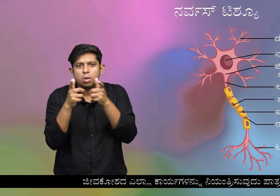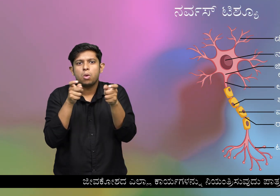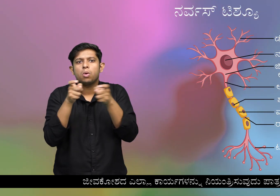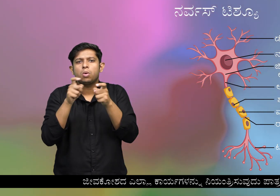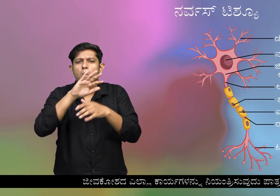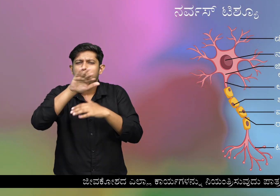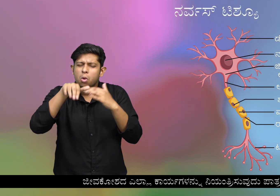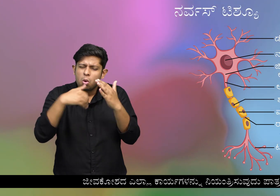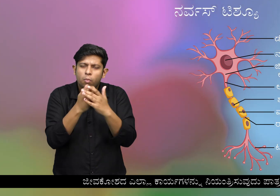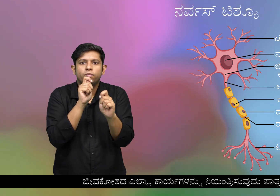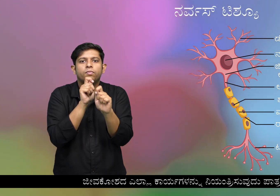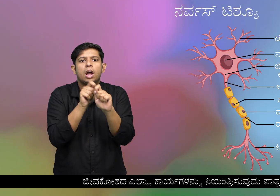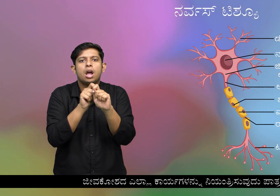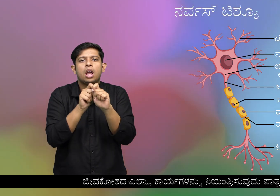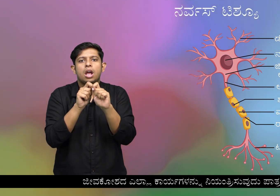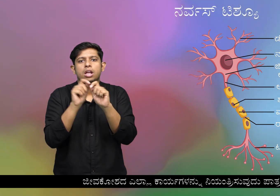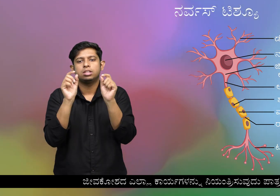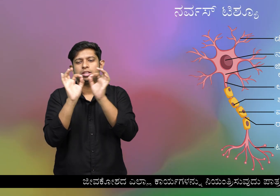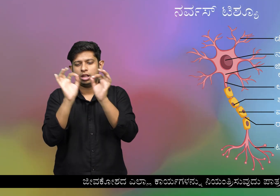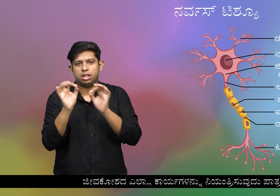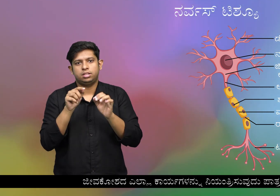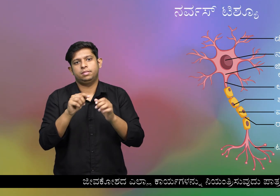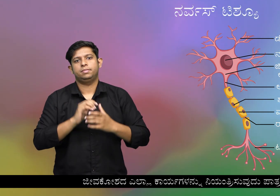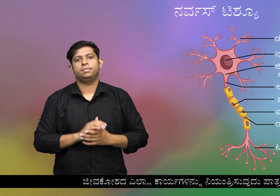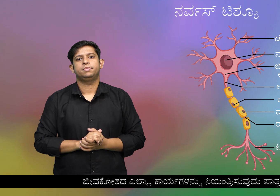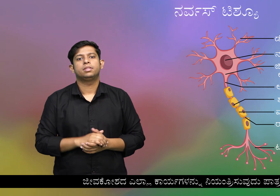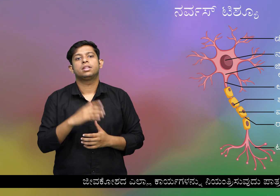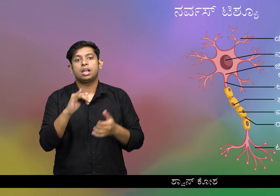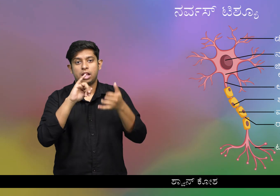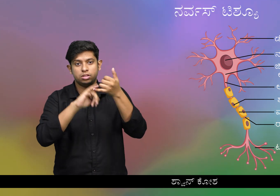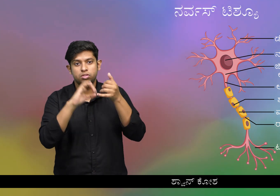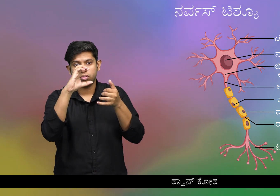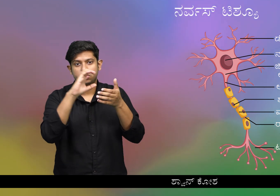ಜೀವಕೋಶದ ಎಲ್ಲ ಕಾರ್ಯಗಳನ್ನು ನಿಯಂತ್ರಿಸುವ ಪಾತ್ರವಾಗಿದೆ. ಶ್ವಾಸಕೋಶ